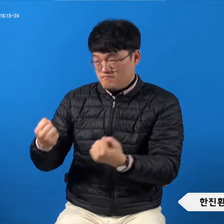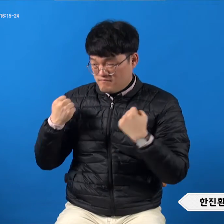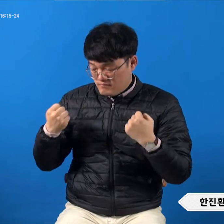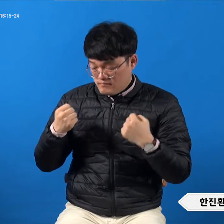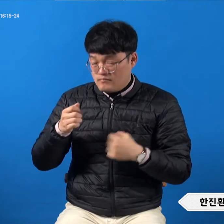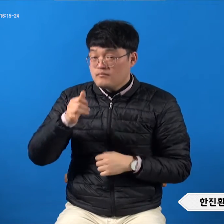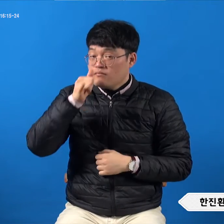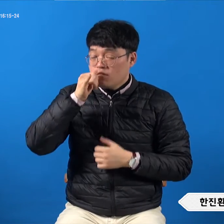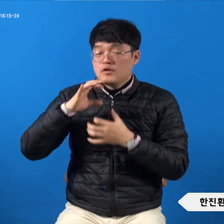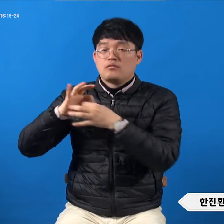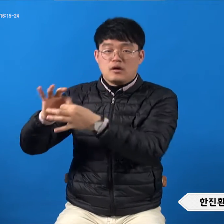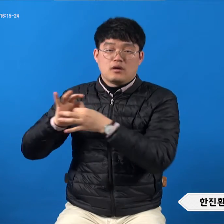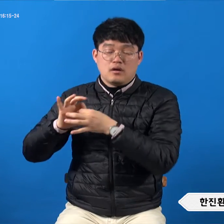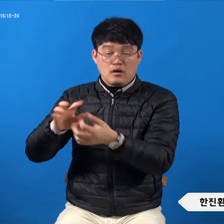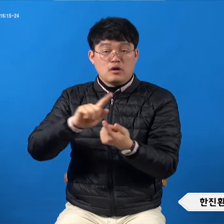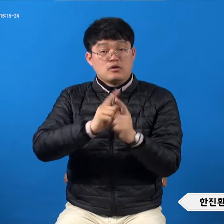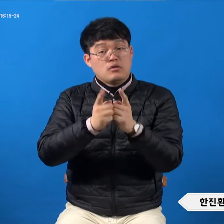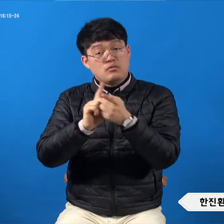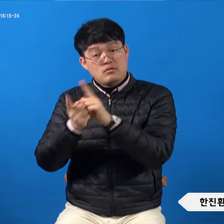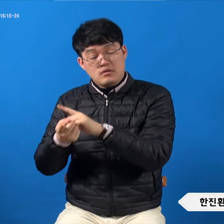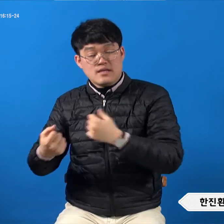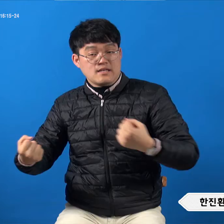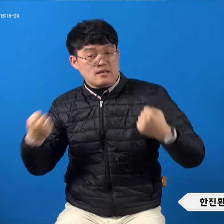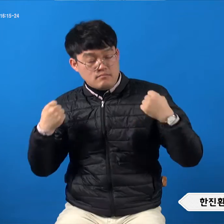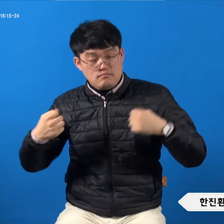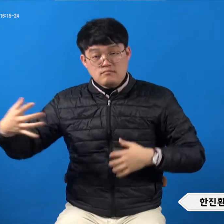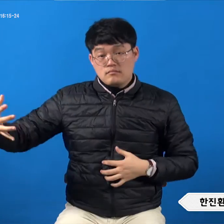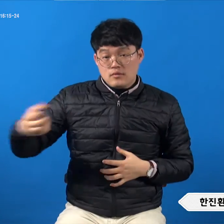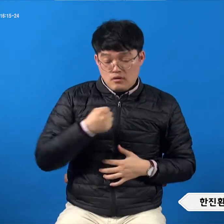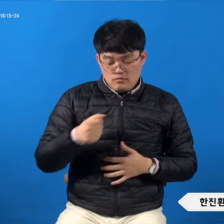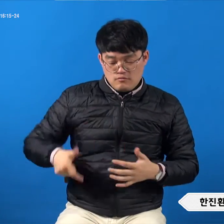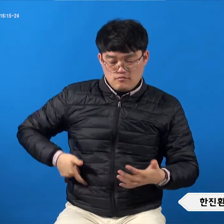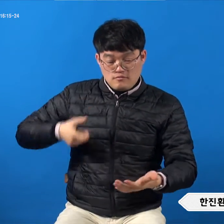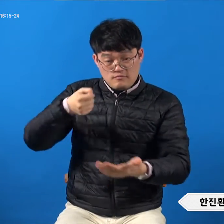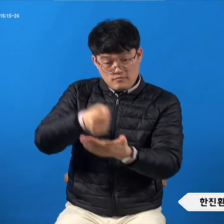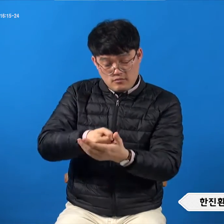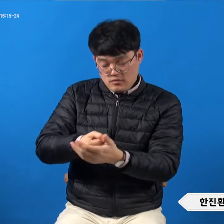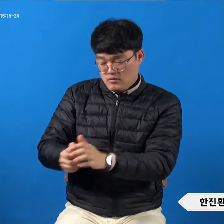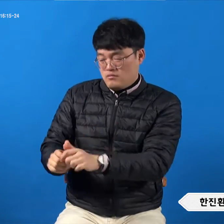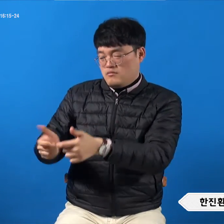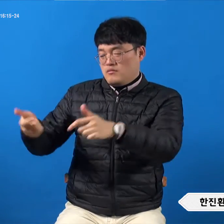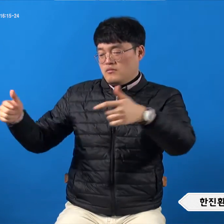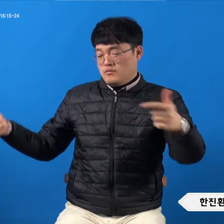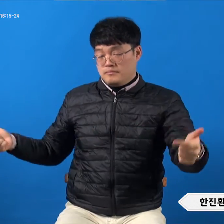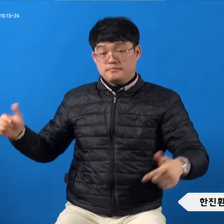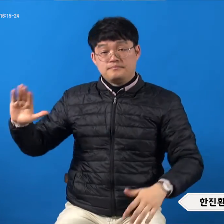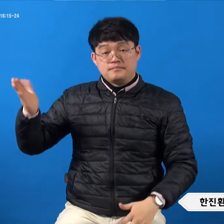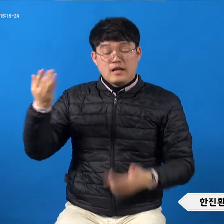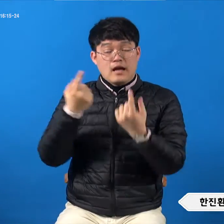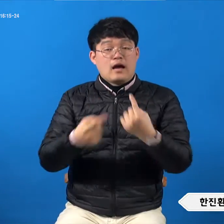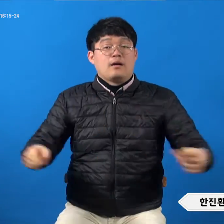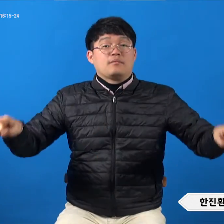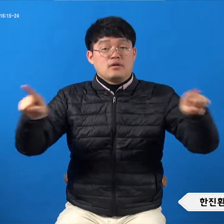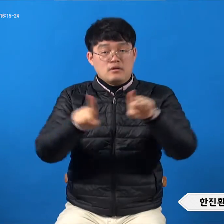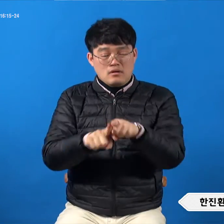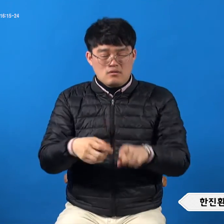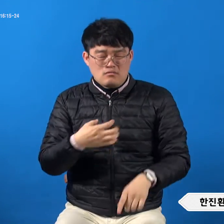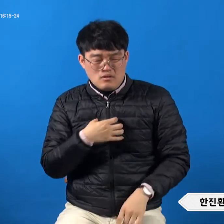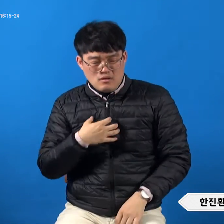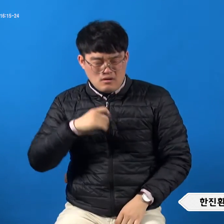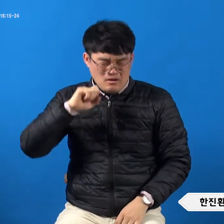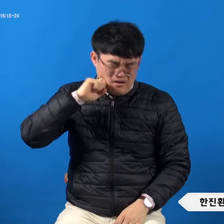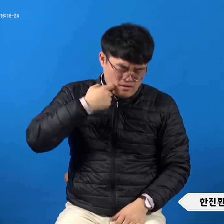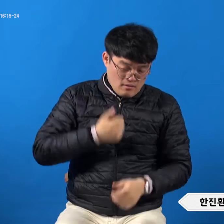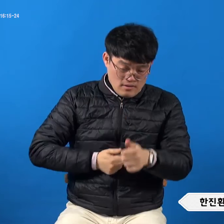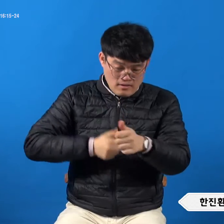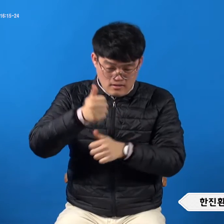그런 관계입니다. 서로를 통해서 힘을 얻고 용기가 몇 배로 늘어나고 그래서 함께 위기를 헤쳐나갈